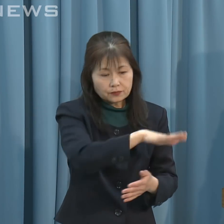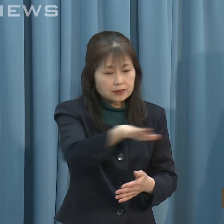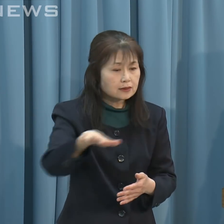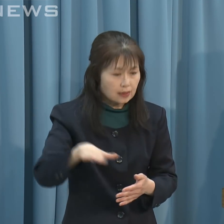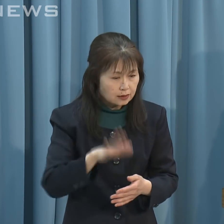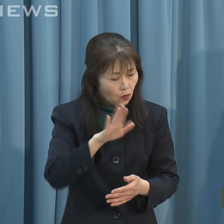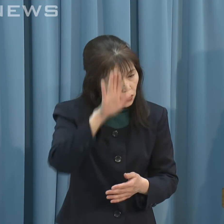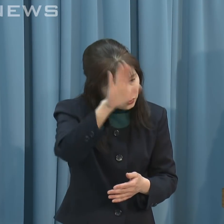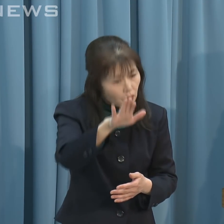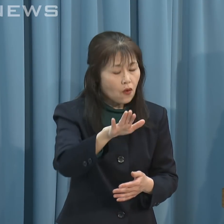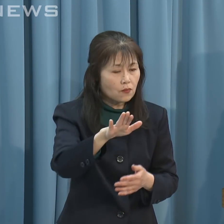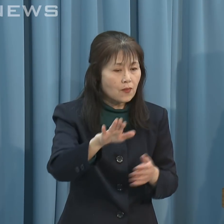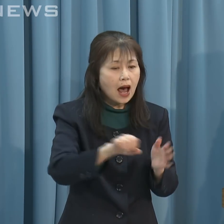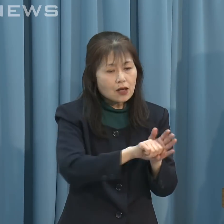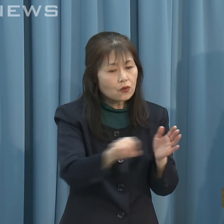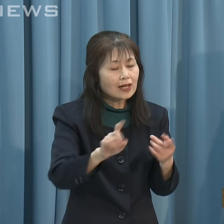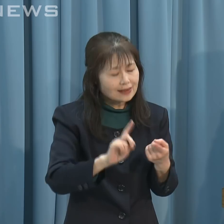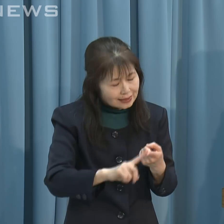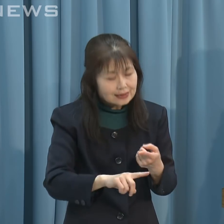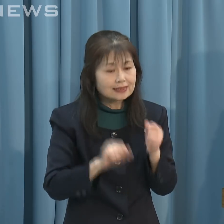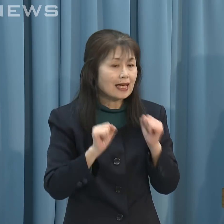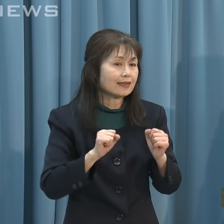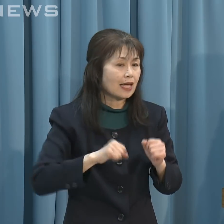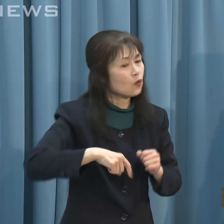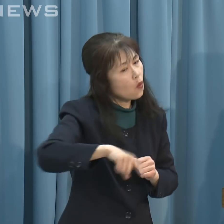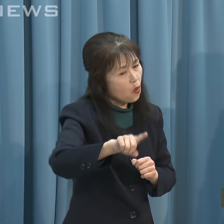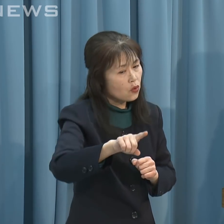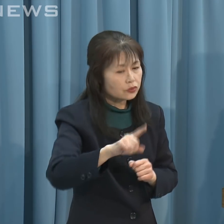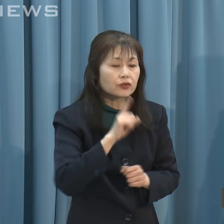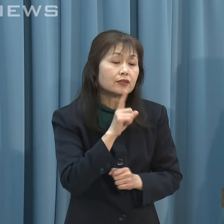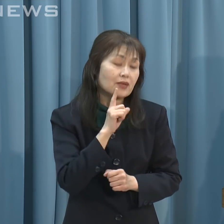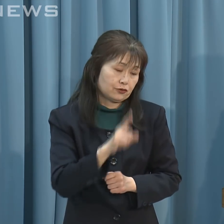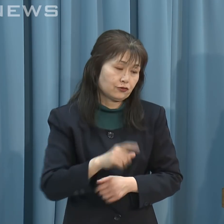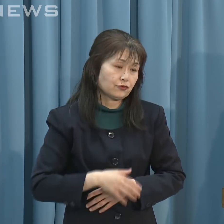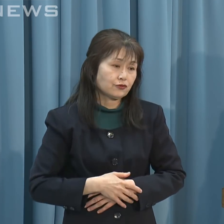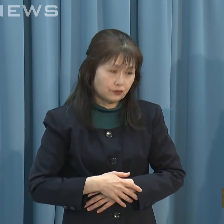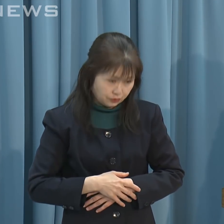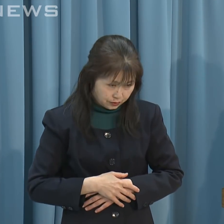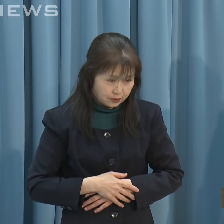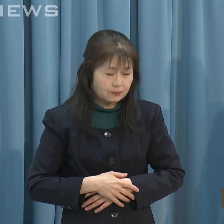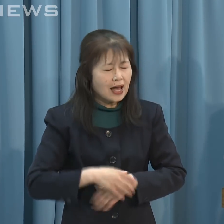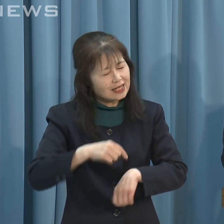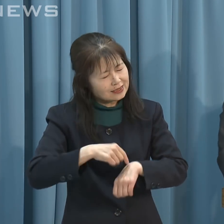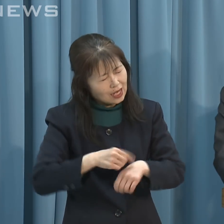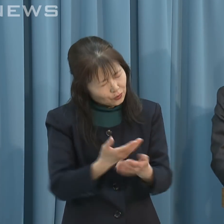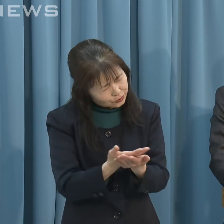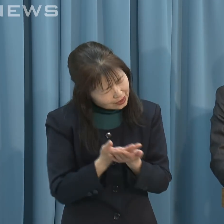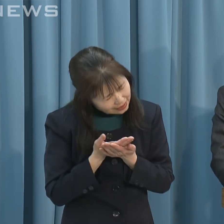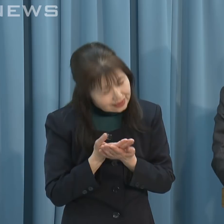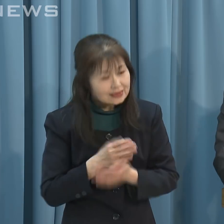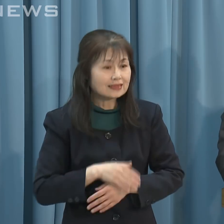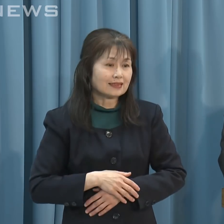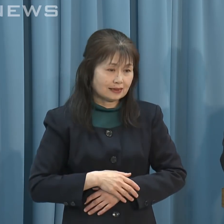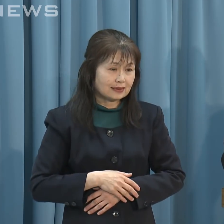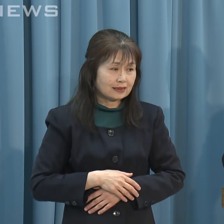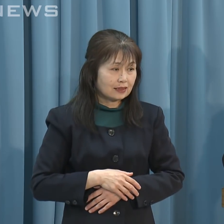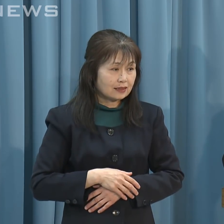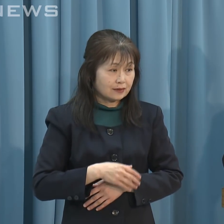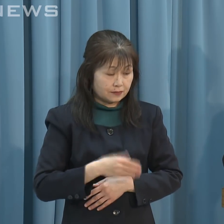っかり効率的にやっていこうということは申し上げております。もう少し時間をください。 要するに準備不足